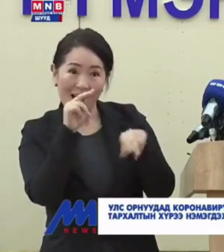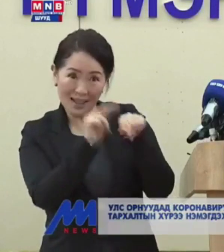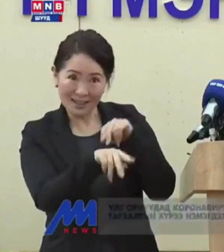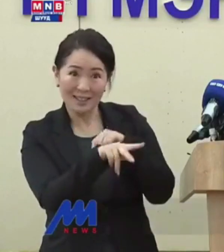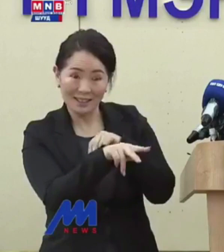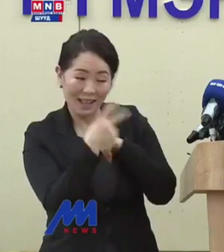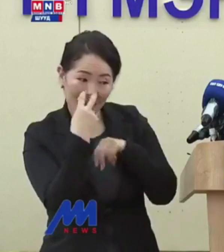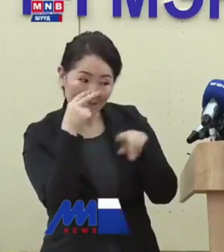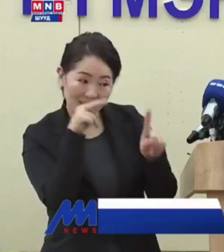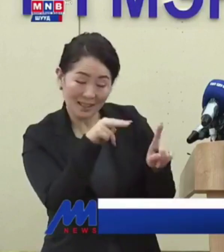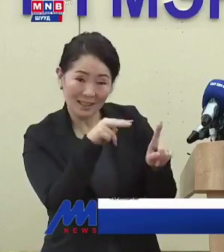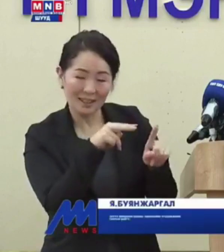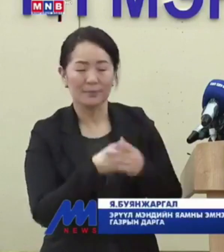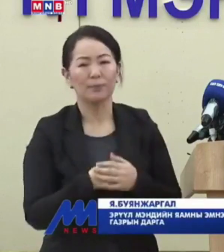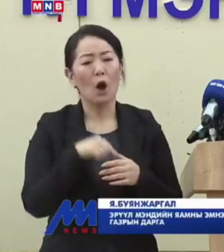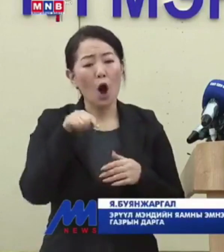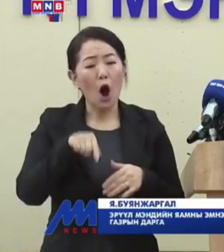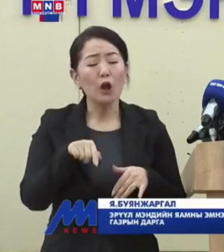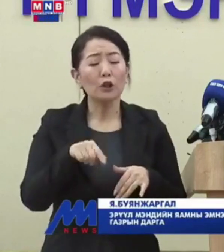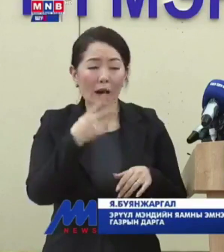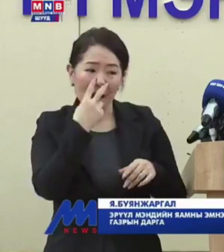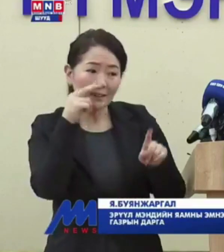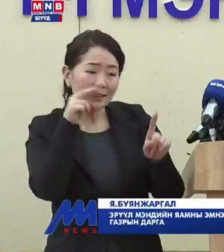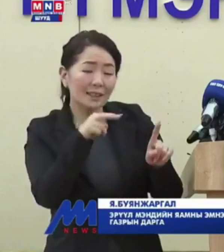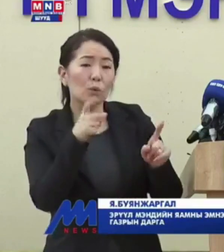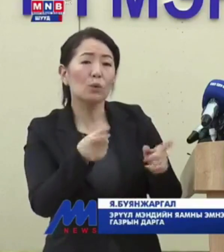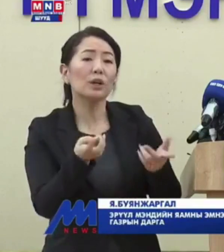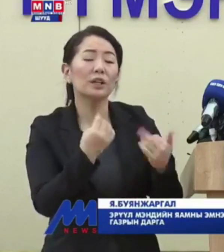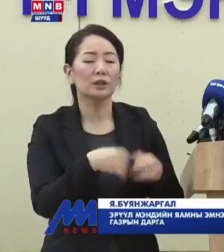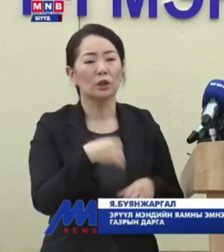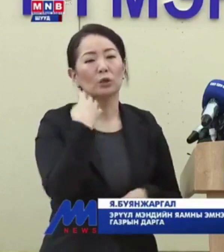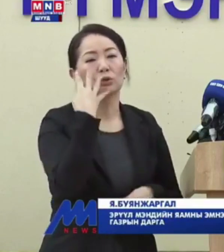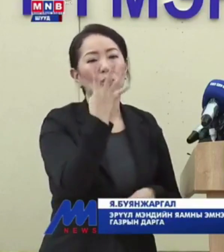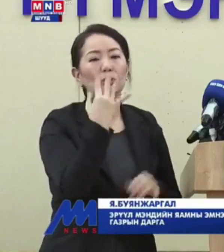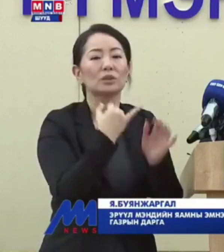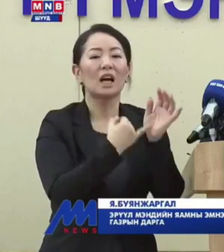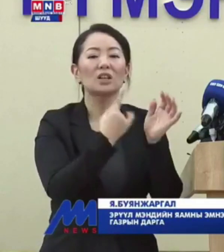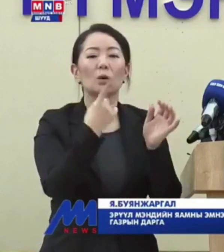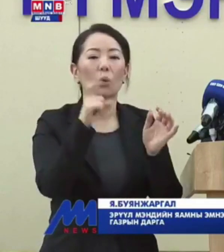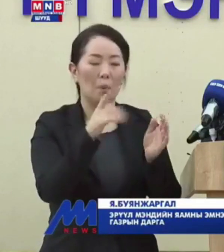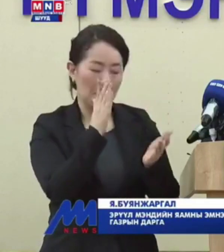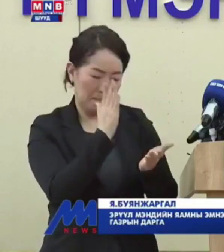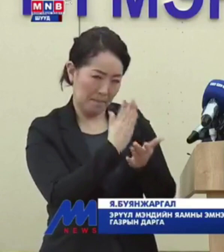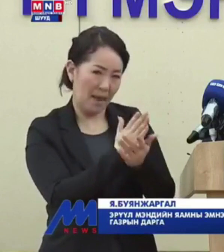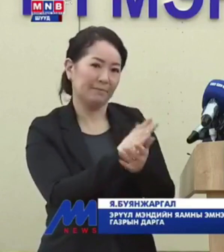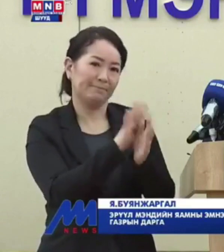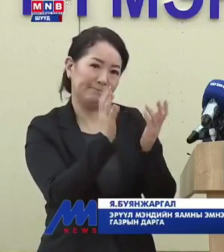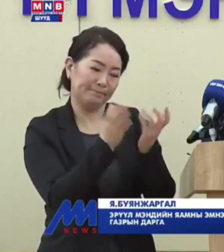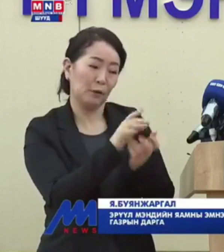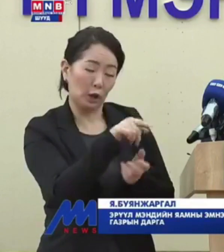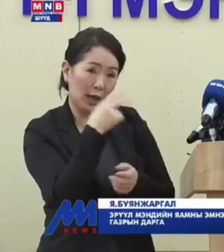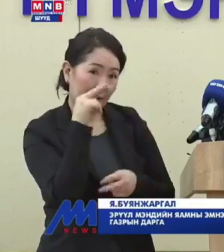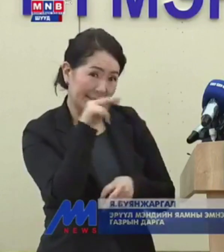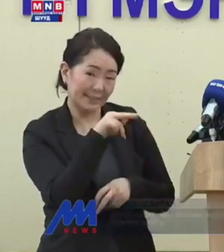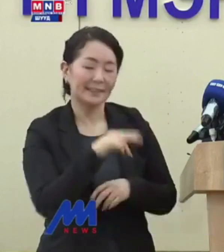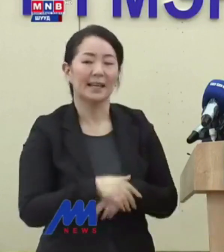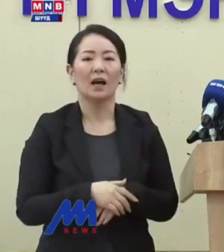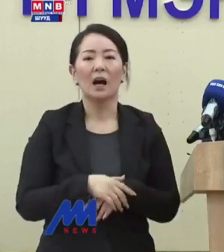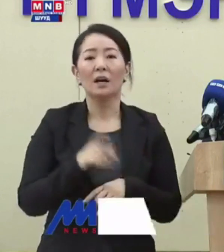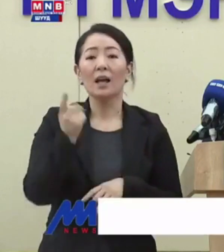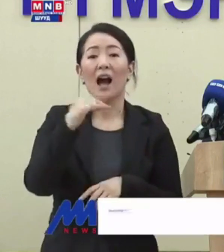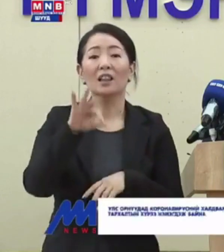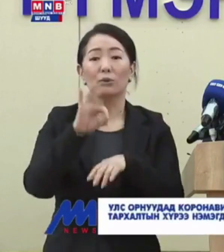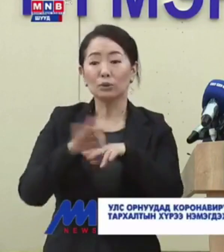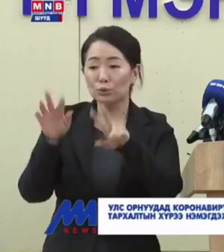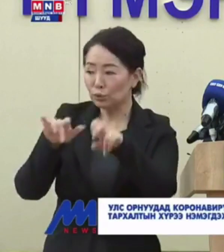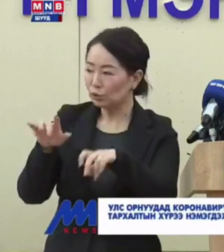байдлаар. Яг одоо өнөөдөр бол ажиглалтанд 461 хүн бол байна гэсэн ийм мэдээлэл бол бидэнд байгаа. За халдвар төвчин